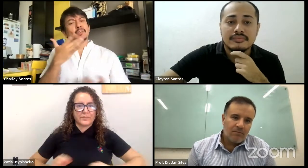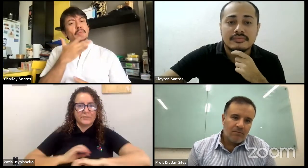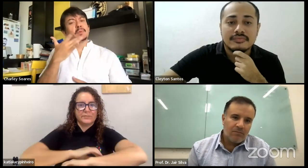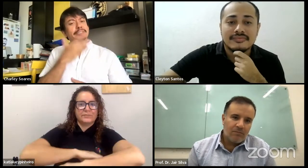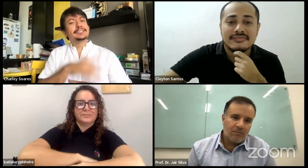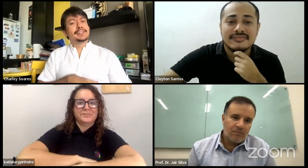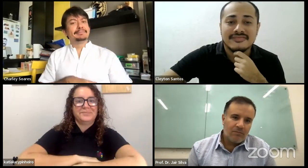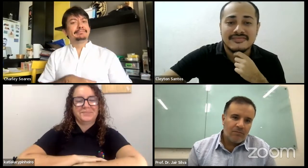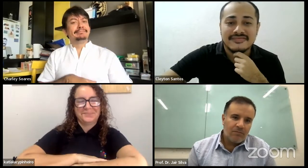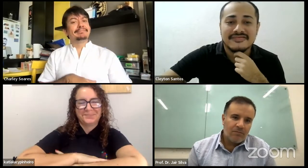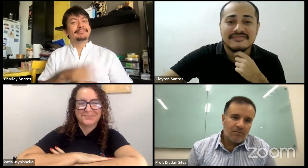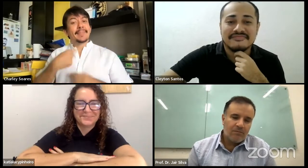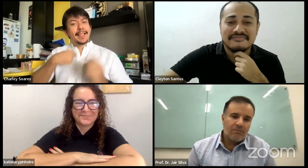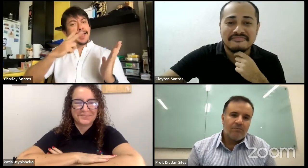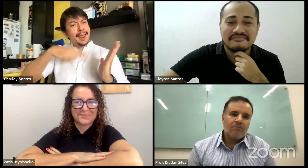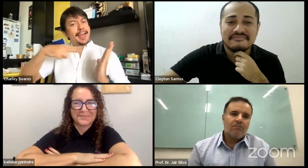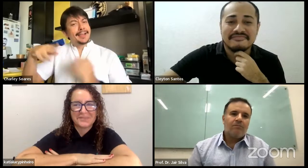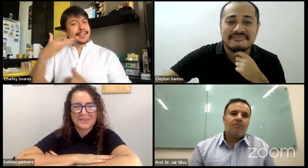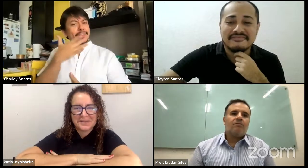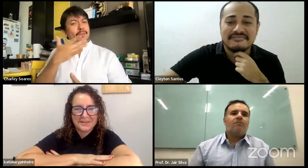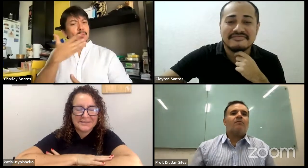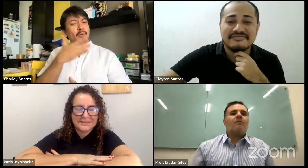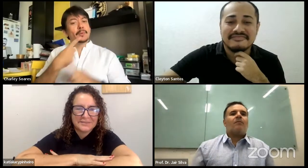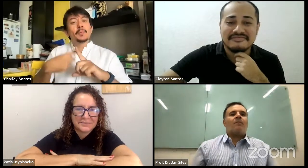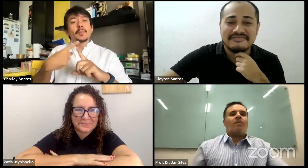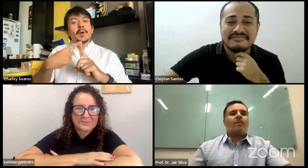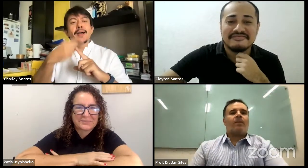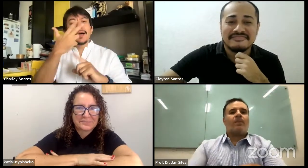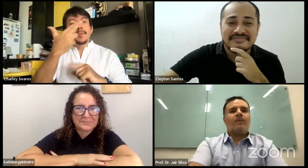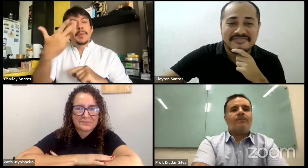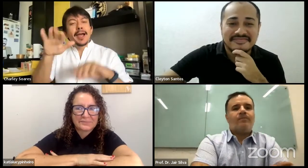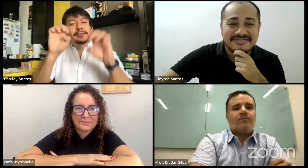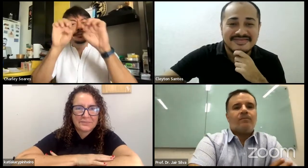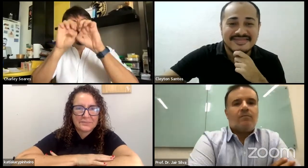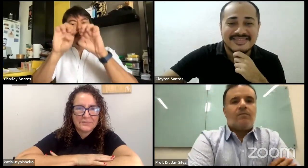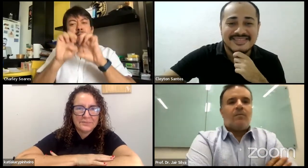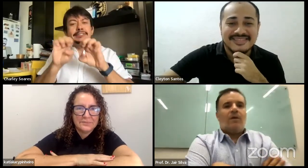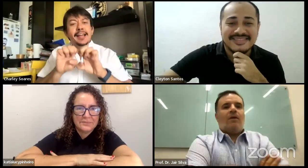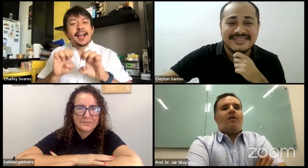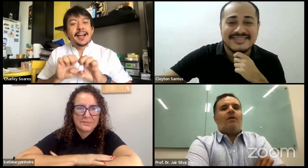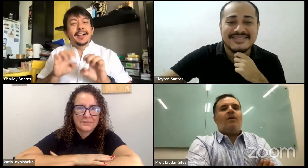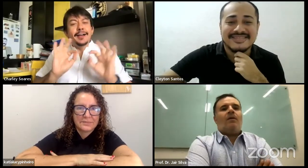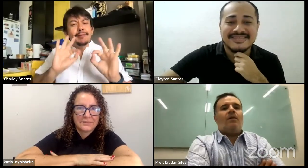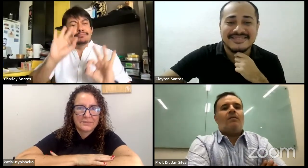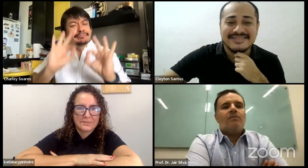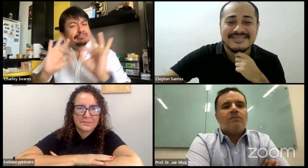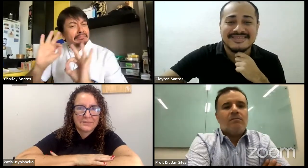e eu percebi que é uma leitura prazerosa, né?